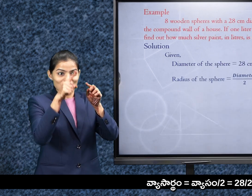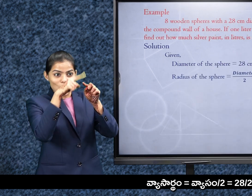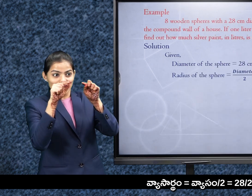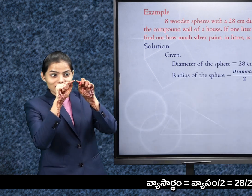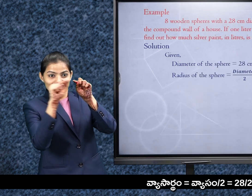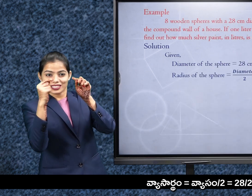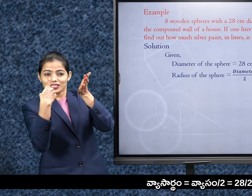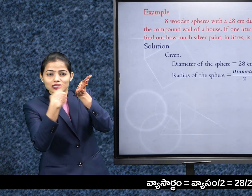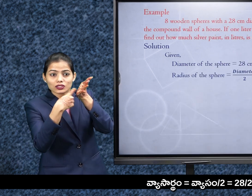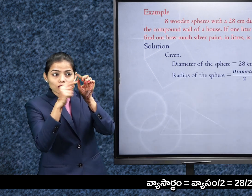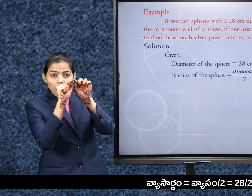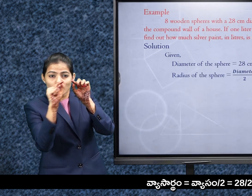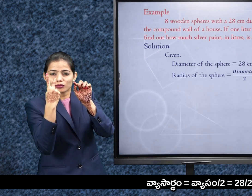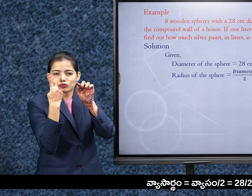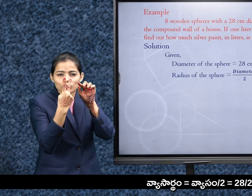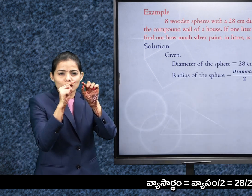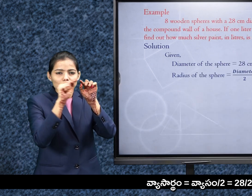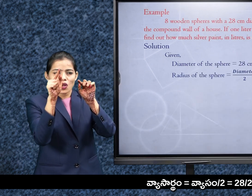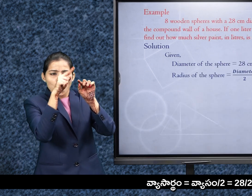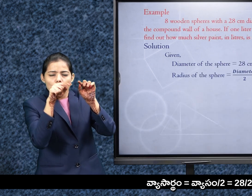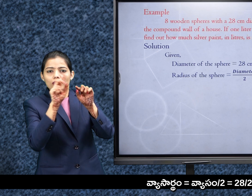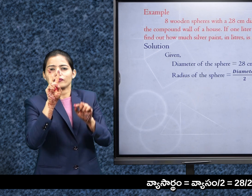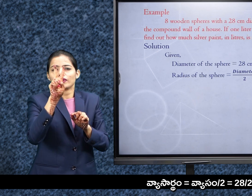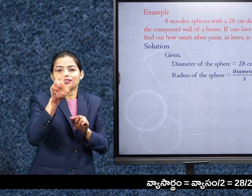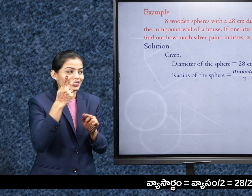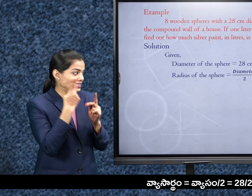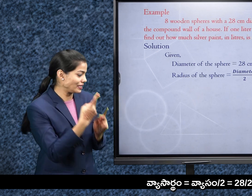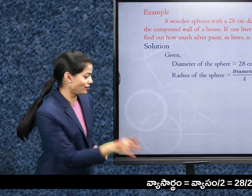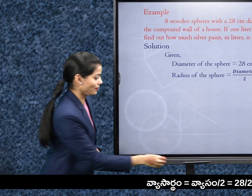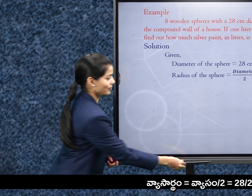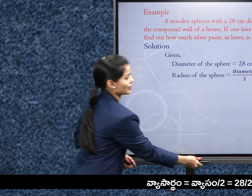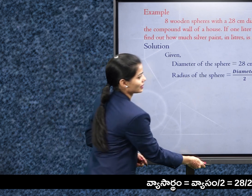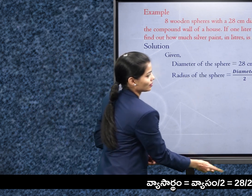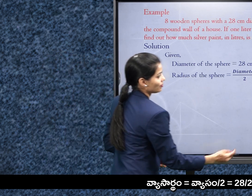వ్యాసార్థం అంటే వ్యాసం బై 2 కాబట్టి 28/2, therefore 14 సెంటీమీటర్స్.